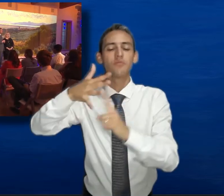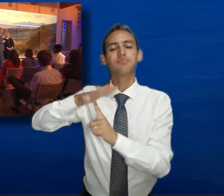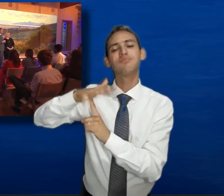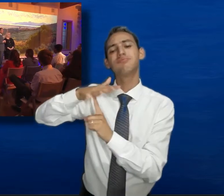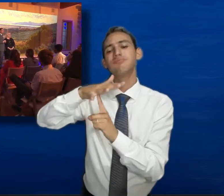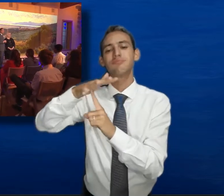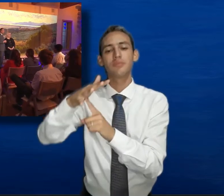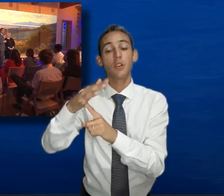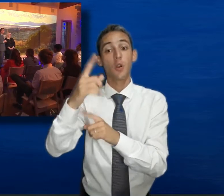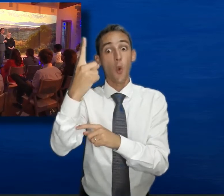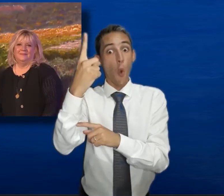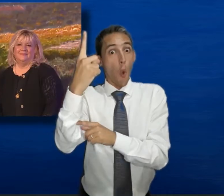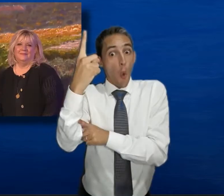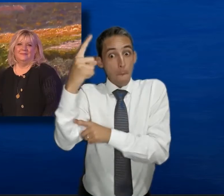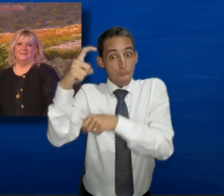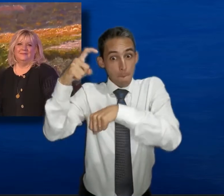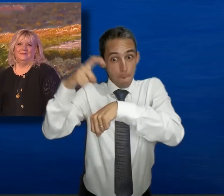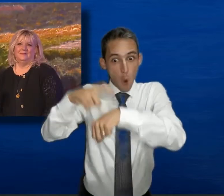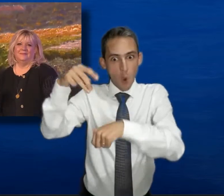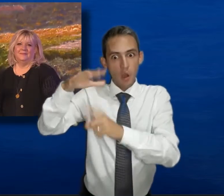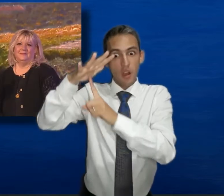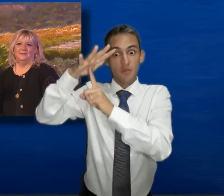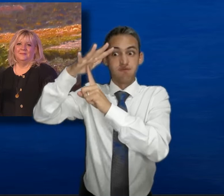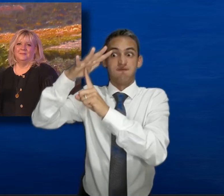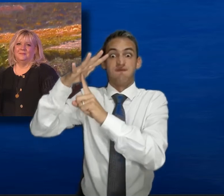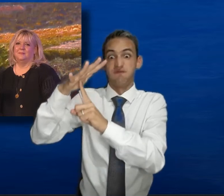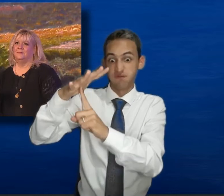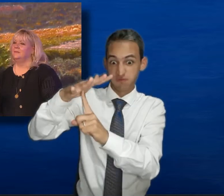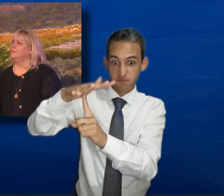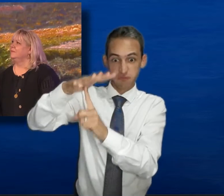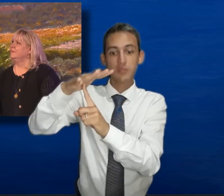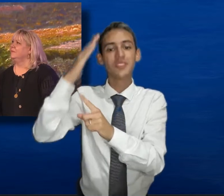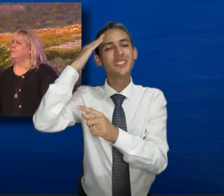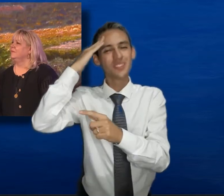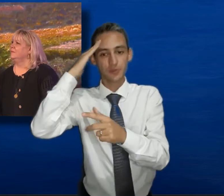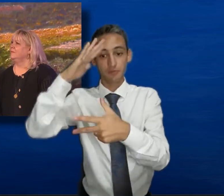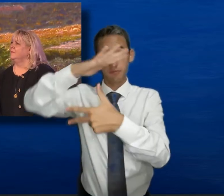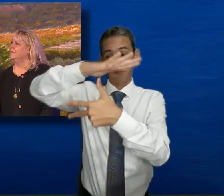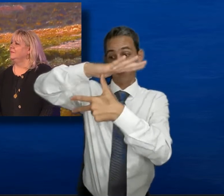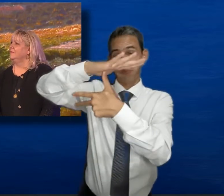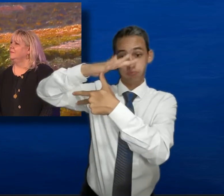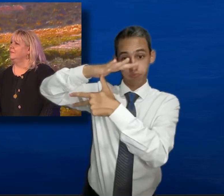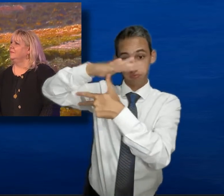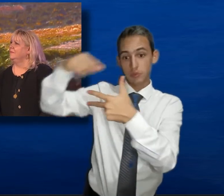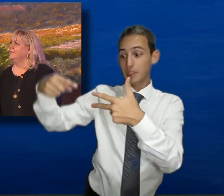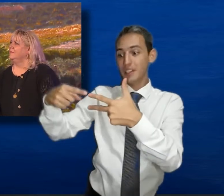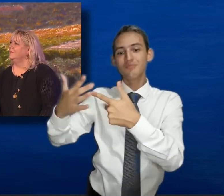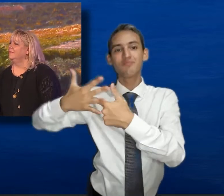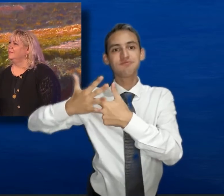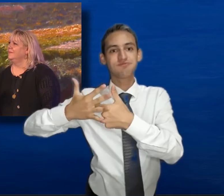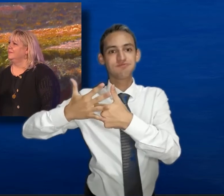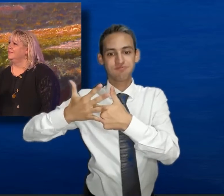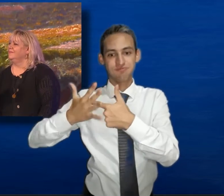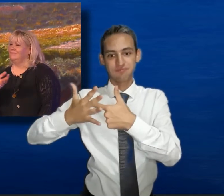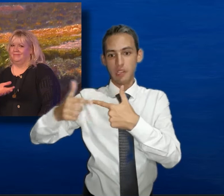cores das folhas de outono quando começamos a pousar. Estávamos a menos de 1 minuto de tocar o solo quando o rotor da cauda